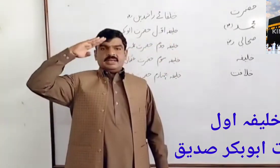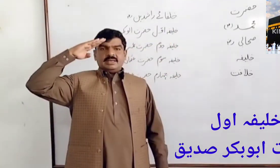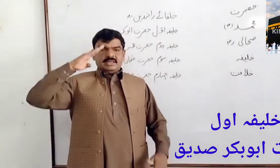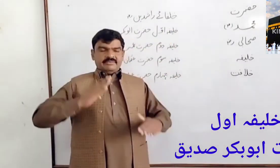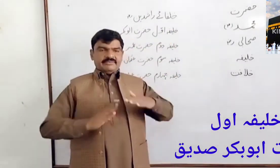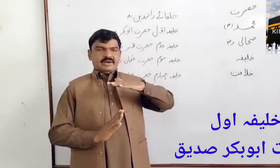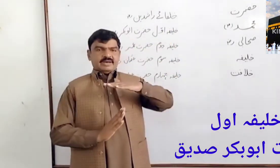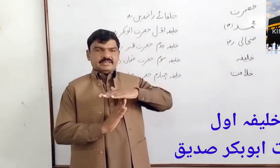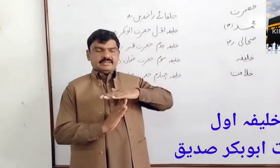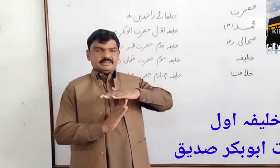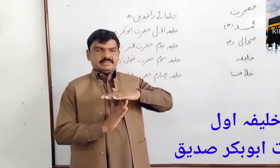खलीफा